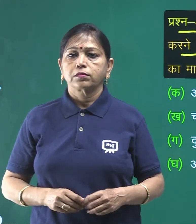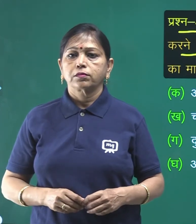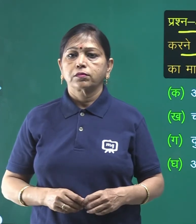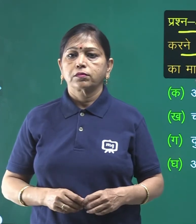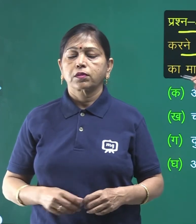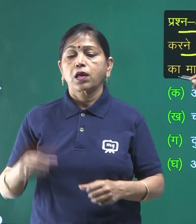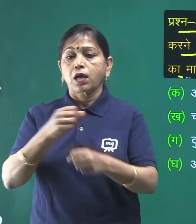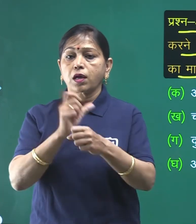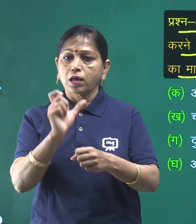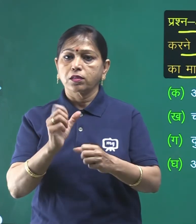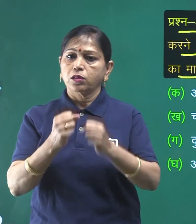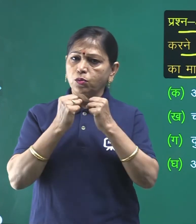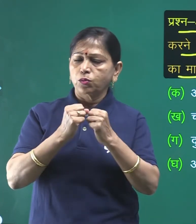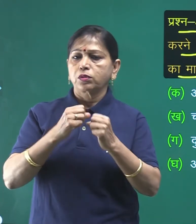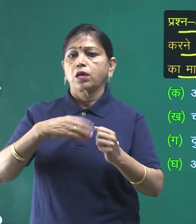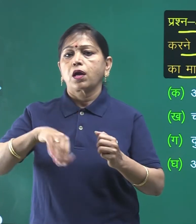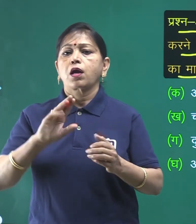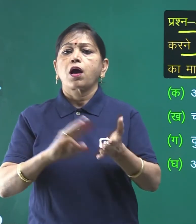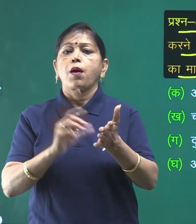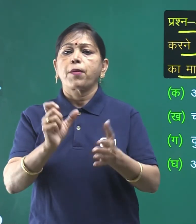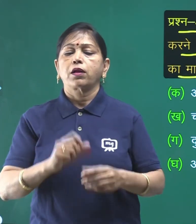गतिज ऊर्जा का मान